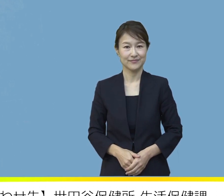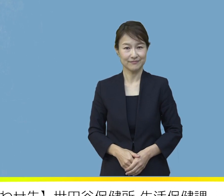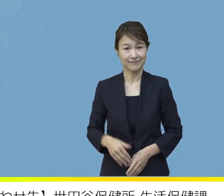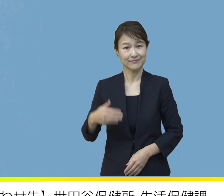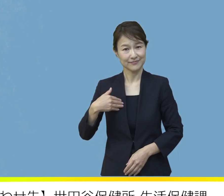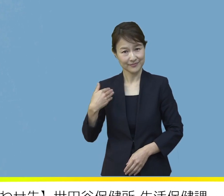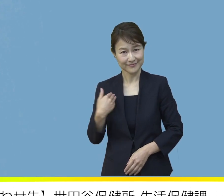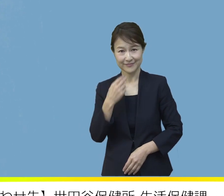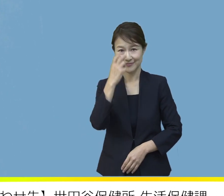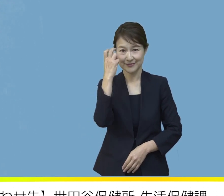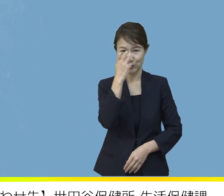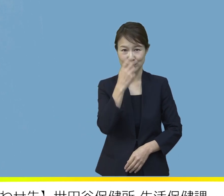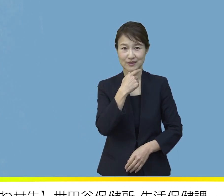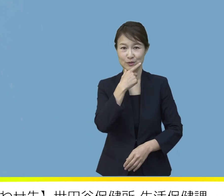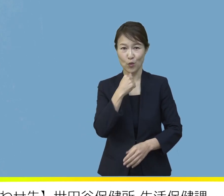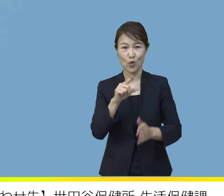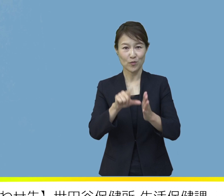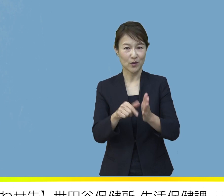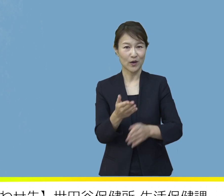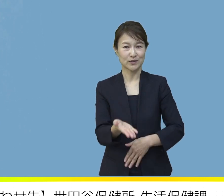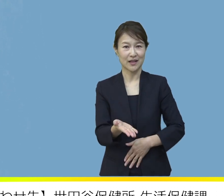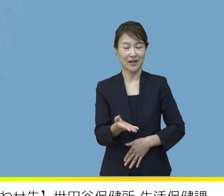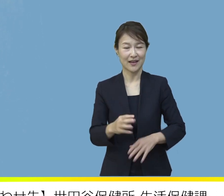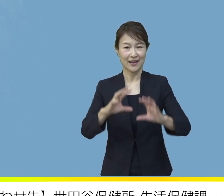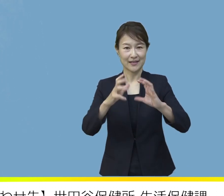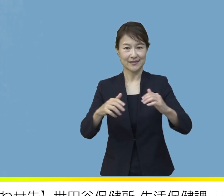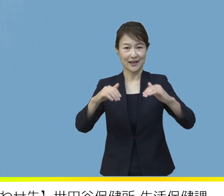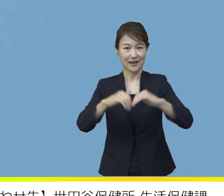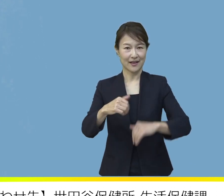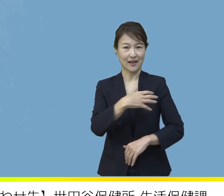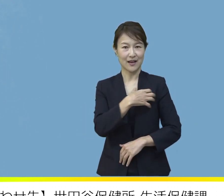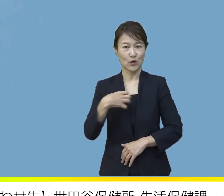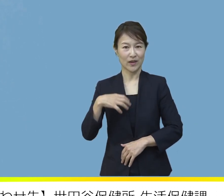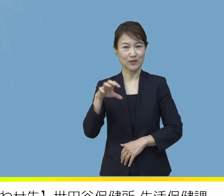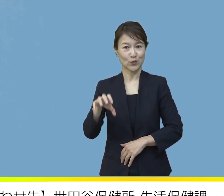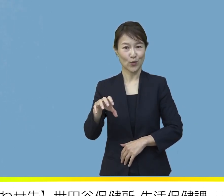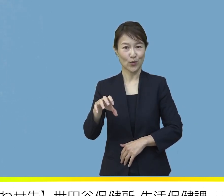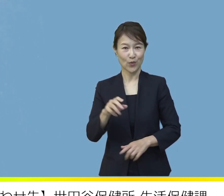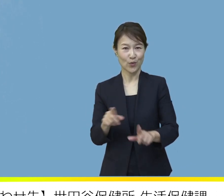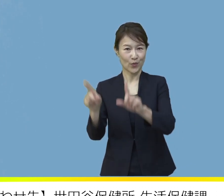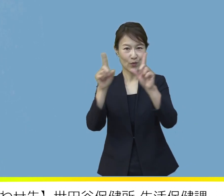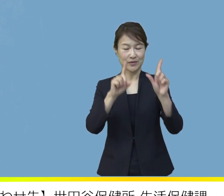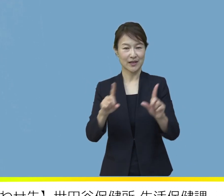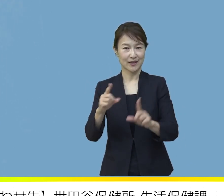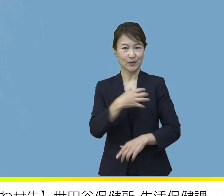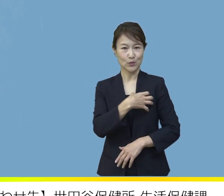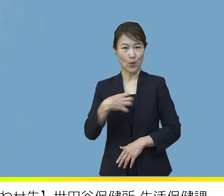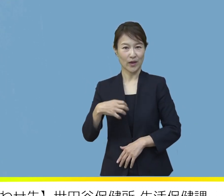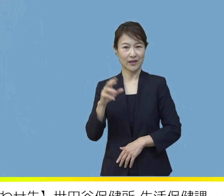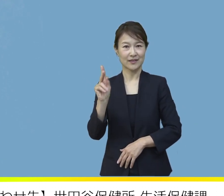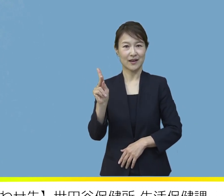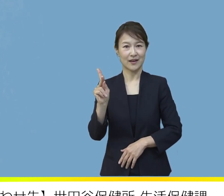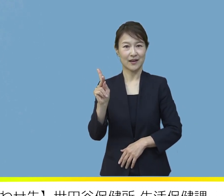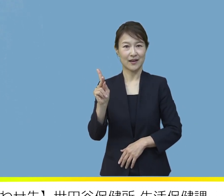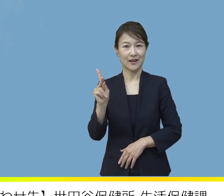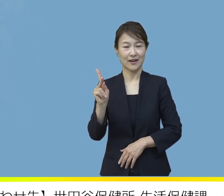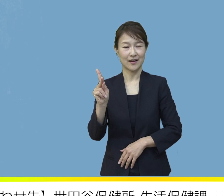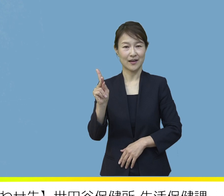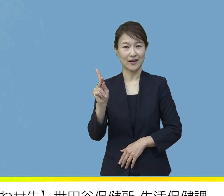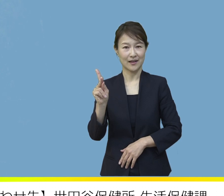お問い合わせは世田谷保健所生活保健課